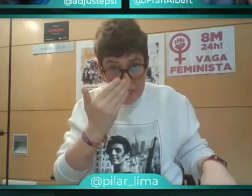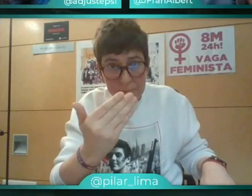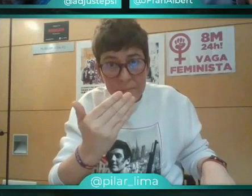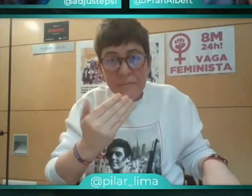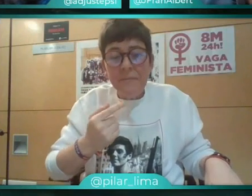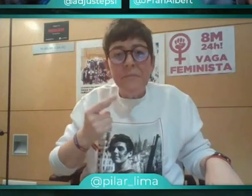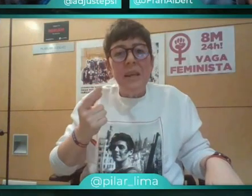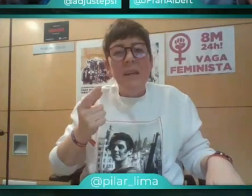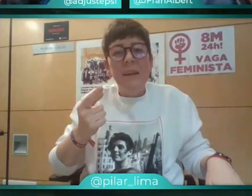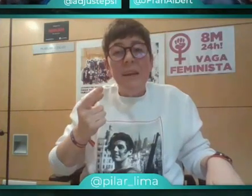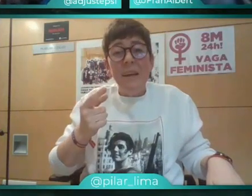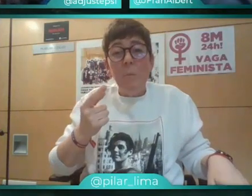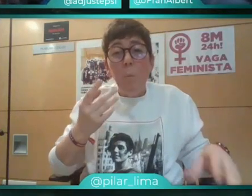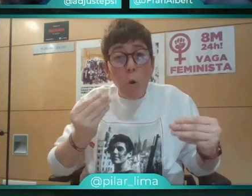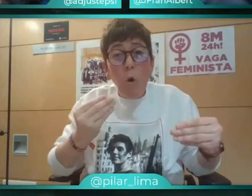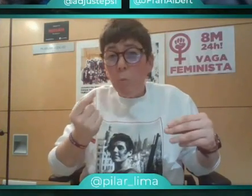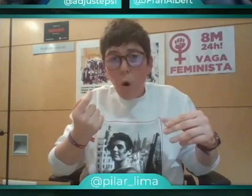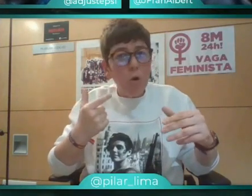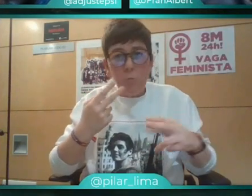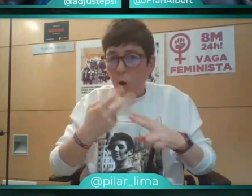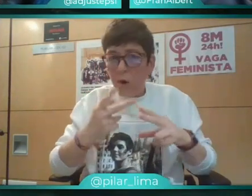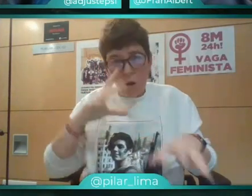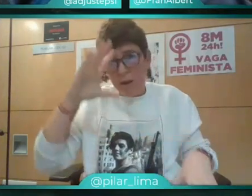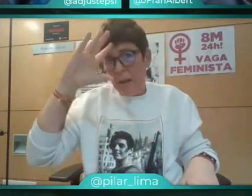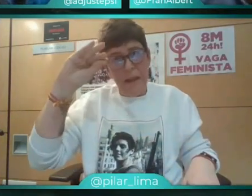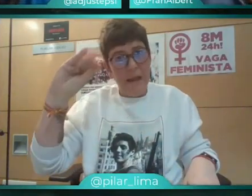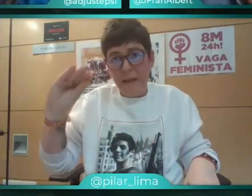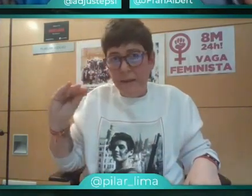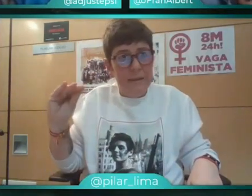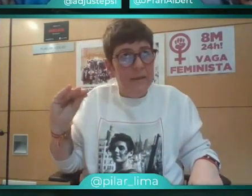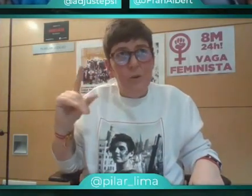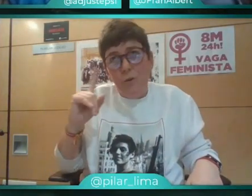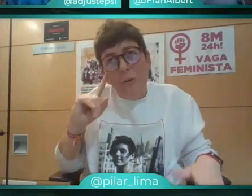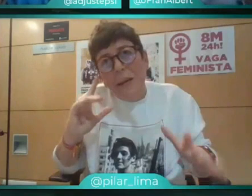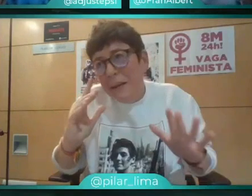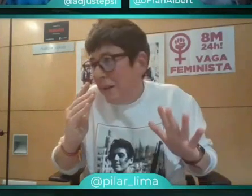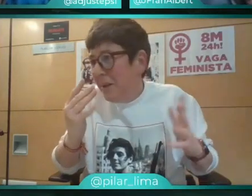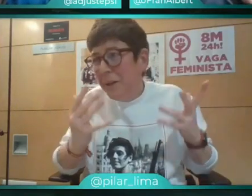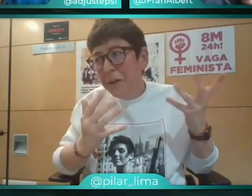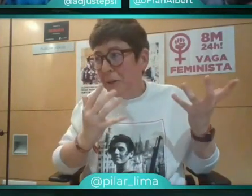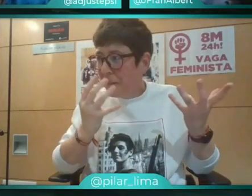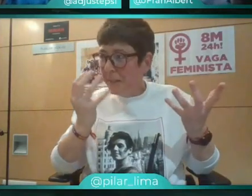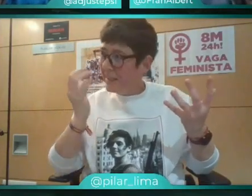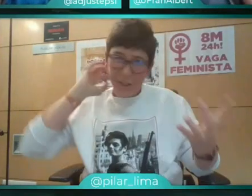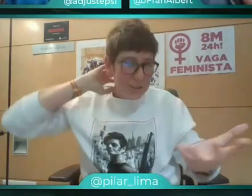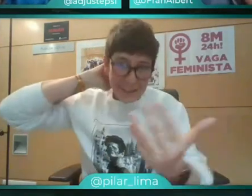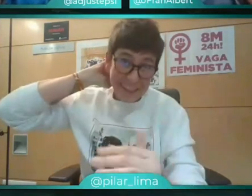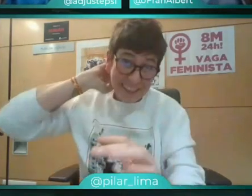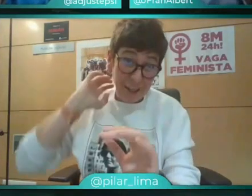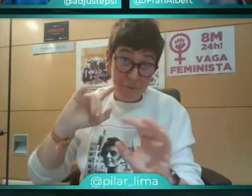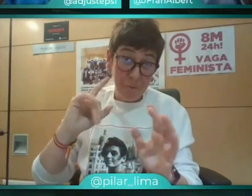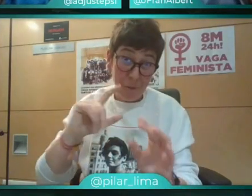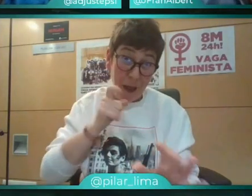yo de verdad sinceramente creo que que muy pocos políticos inteligentes hay